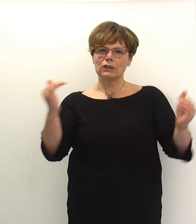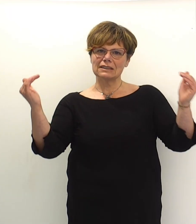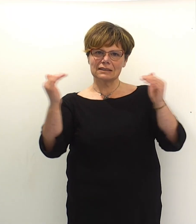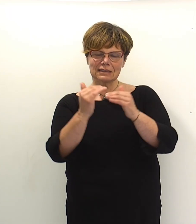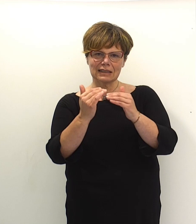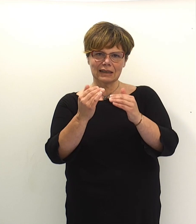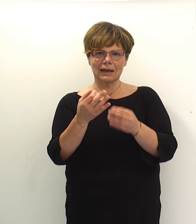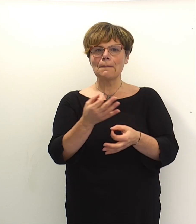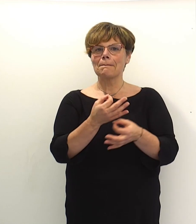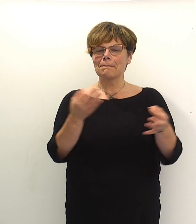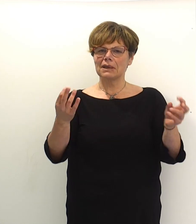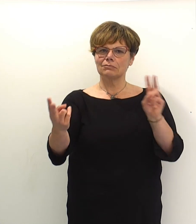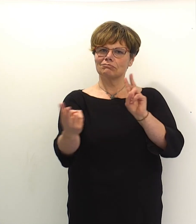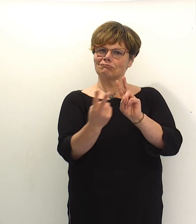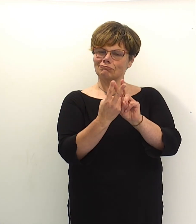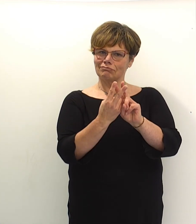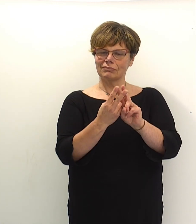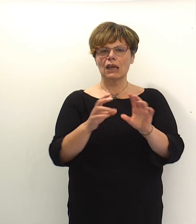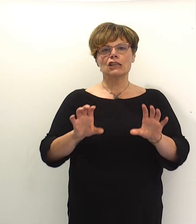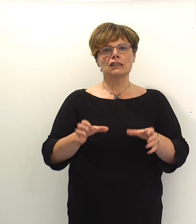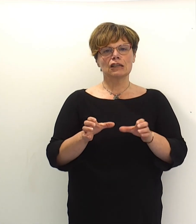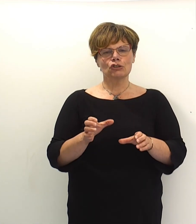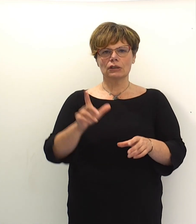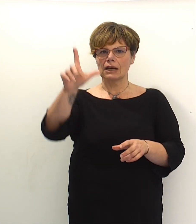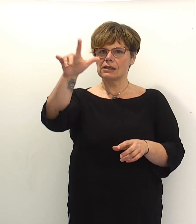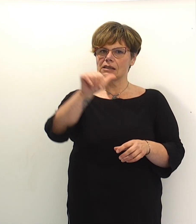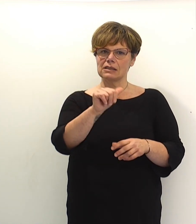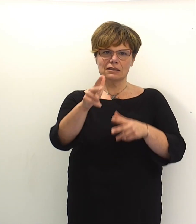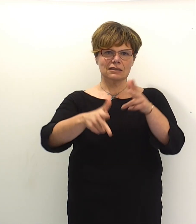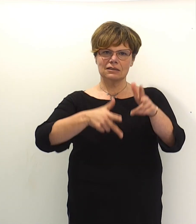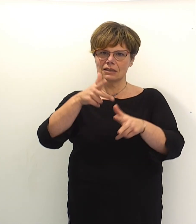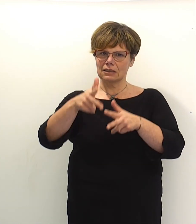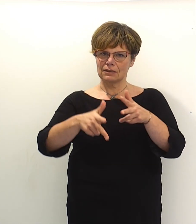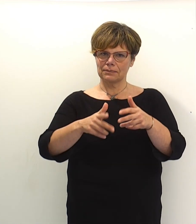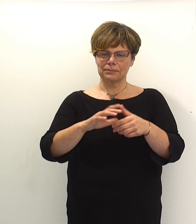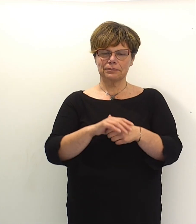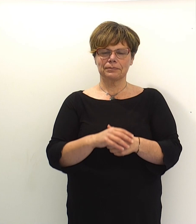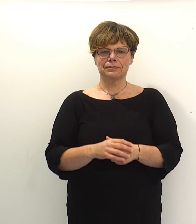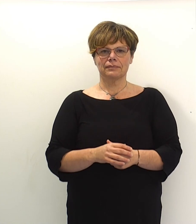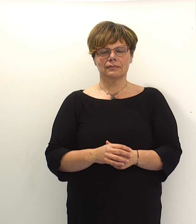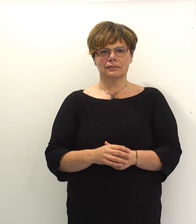Buonasera e ben ritrovati con il telegiornale nella lingua dei segni. Su